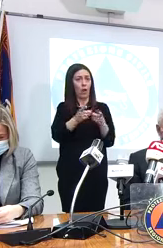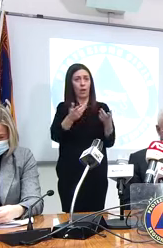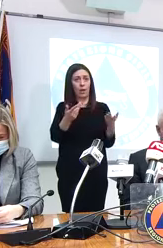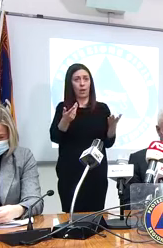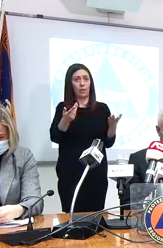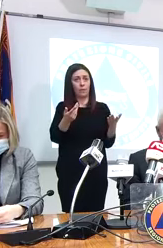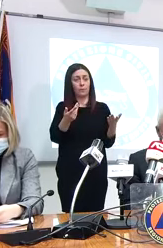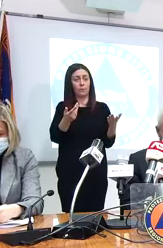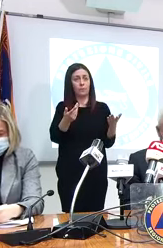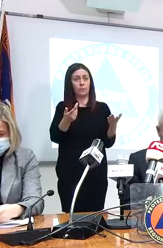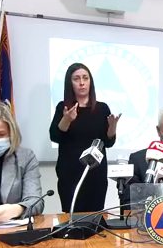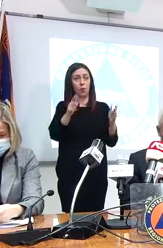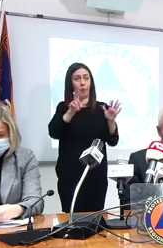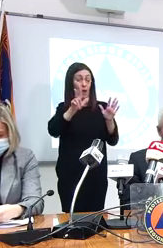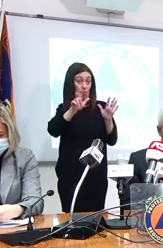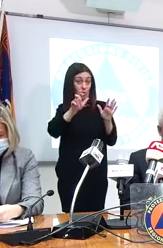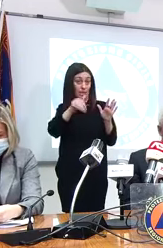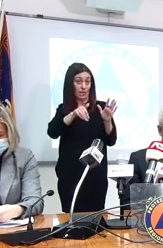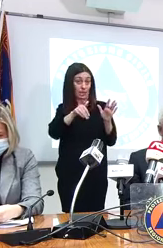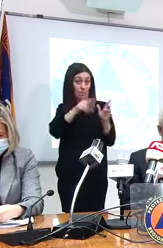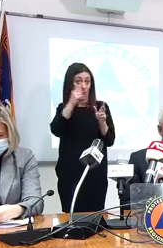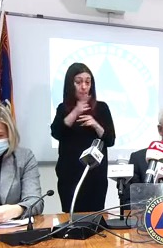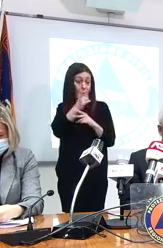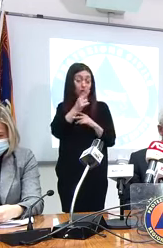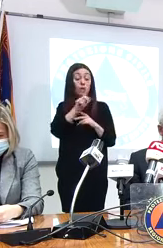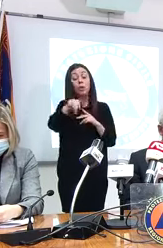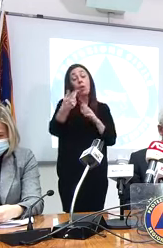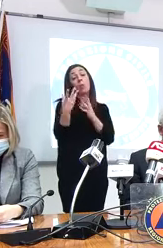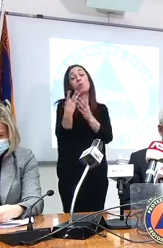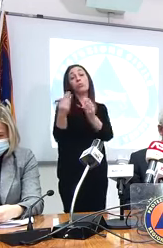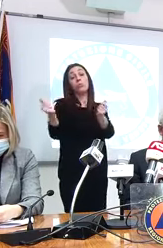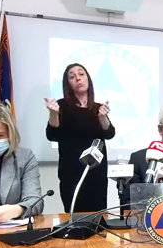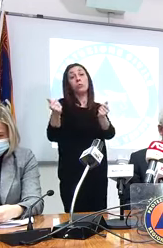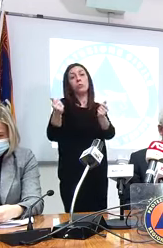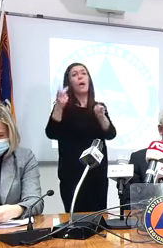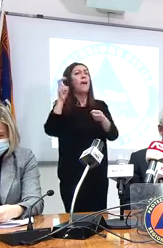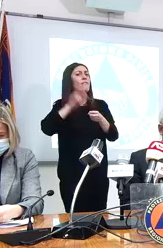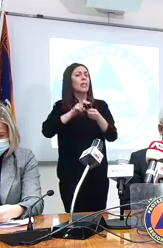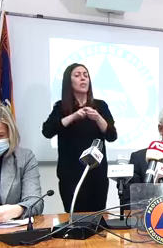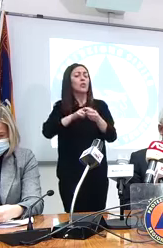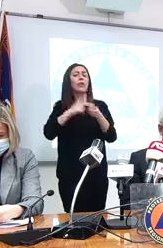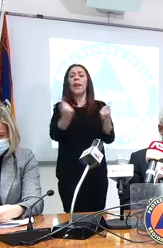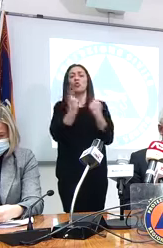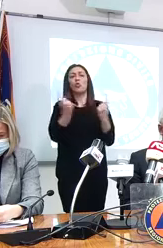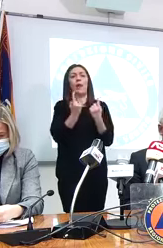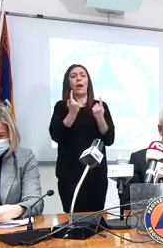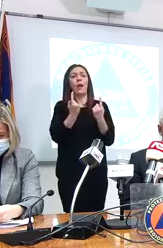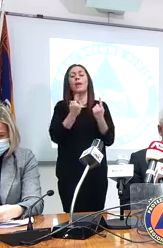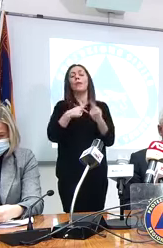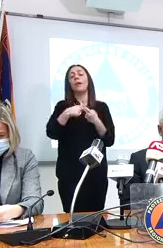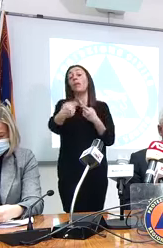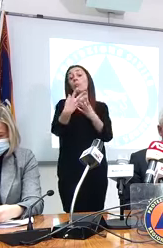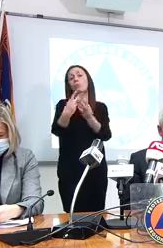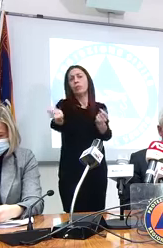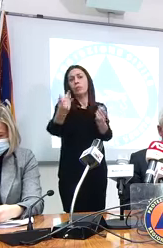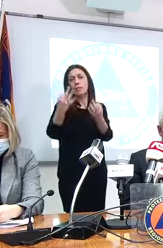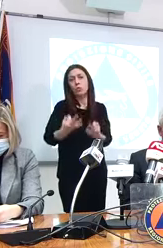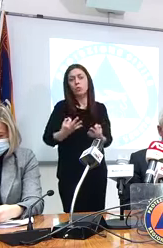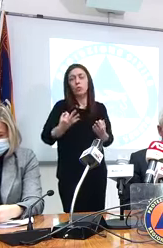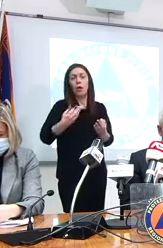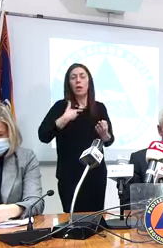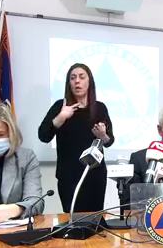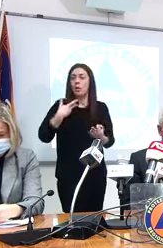accaduto. Se ne va sto virus, guardate, è un fenomeno naturale, perché io mi agito a volte? Perché a volte